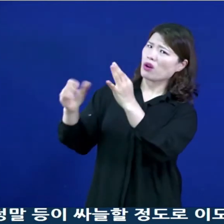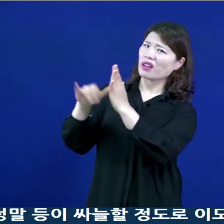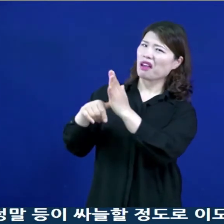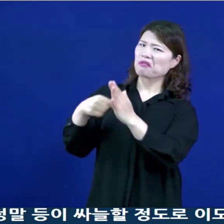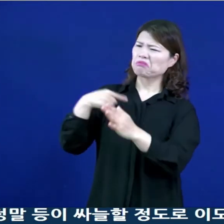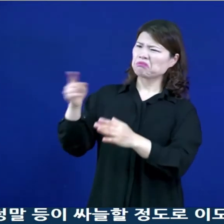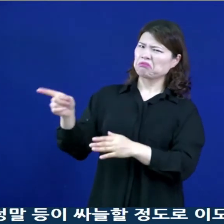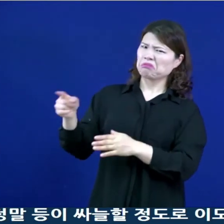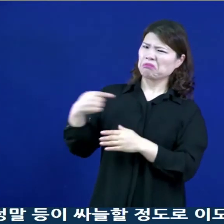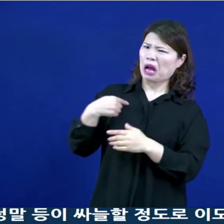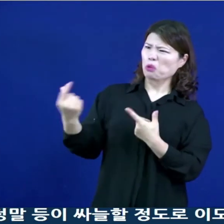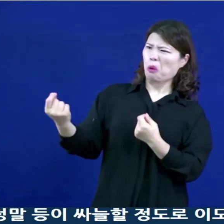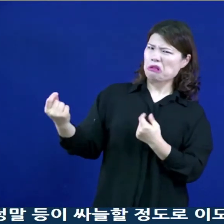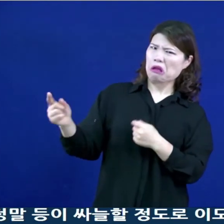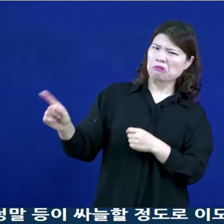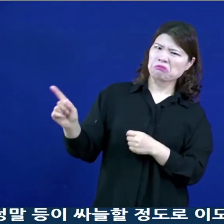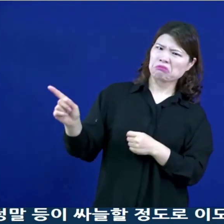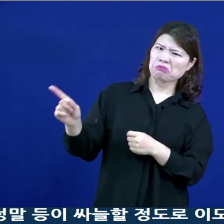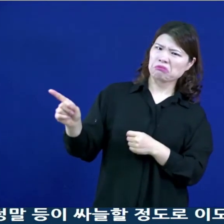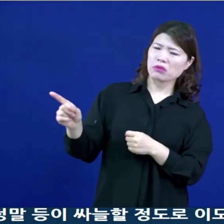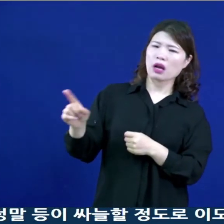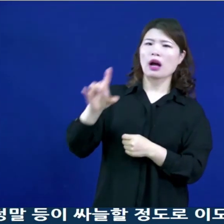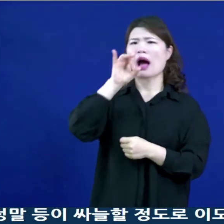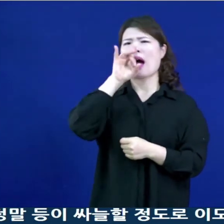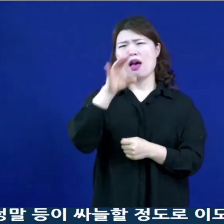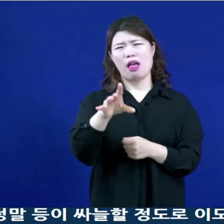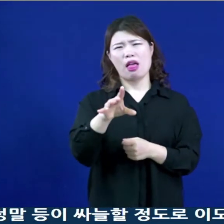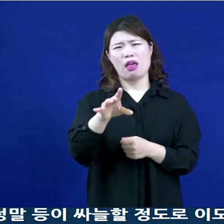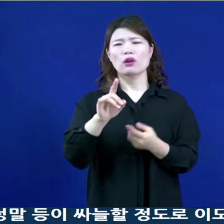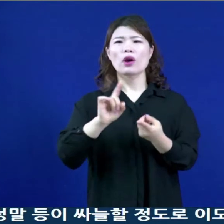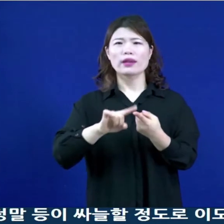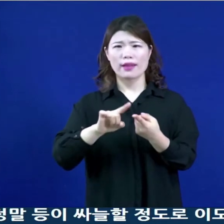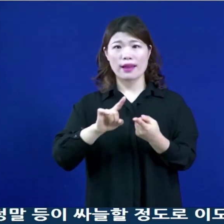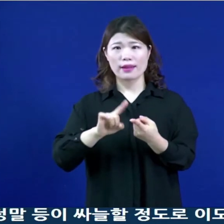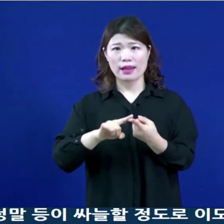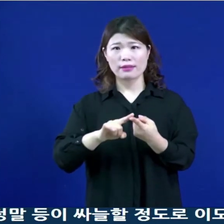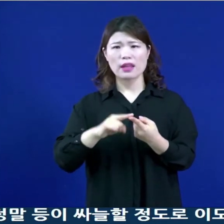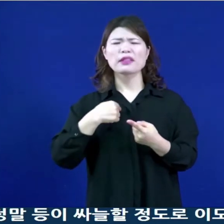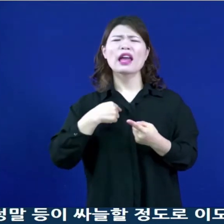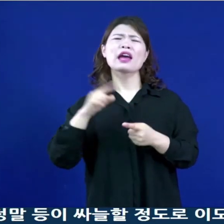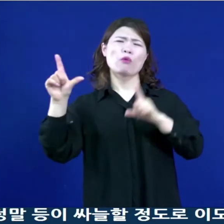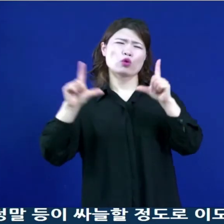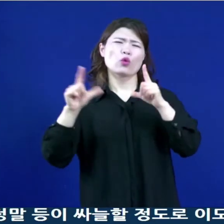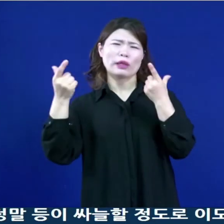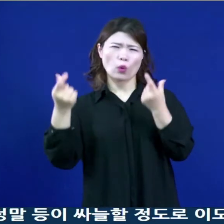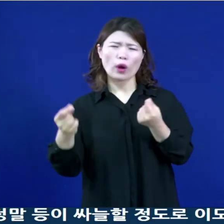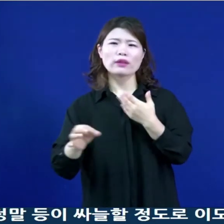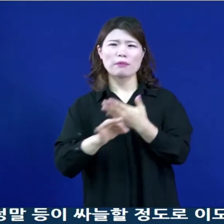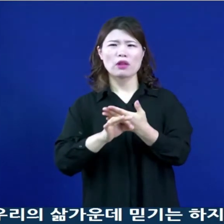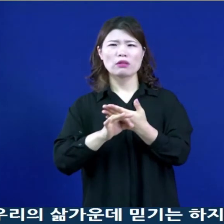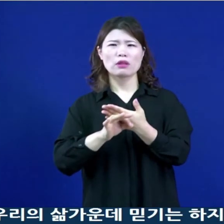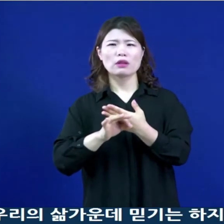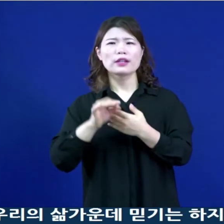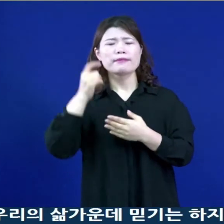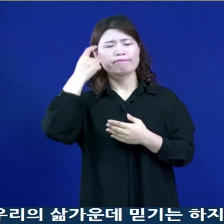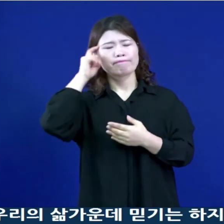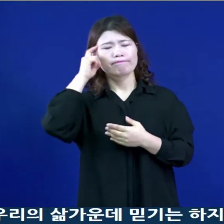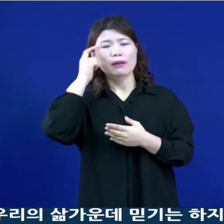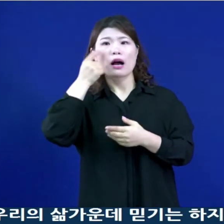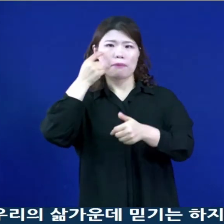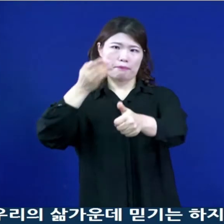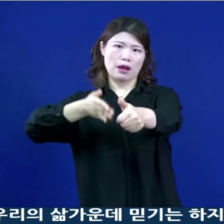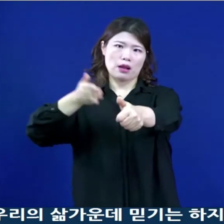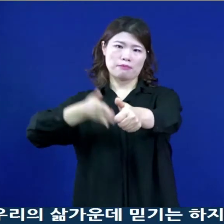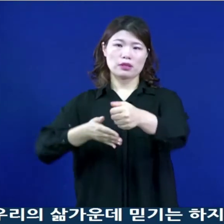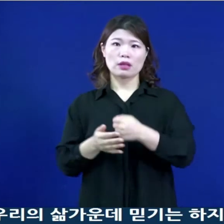게 바로 나의 모습이라면 이 시간 도전이 되어야 됩니다. 정말 자녀에게 물려줄